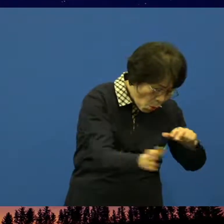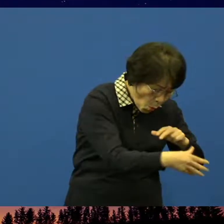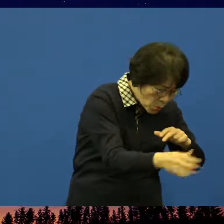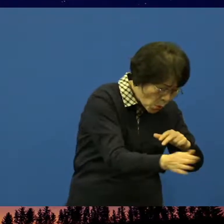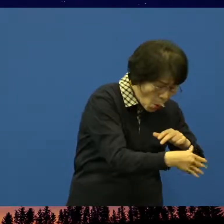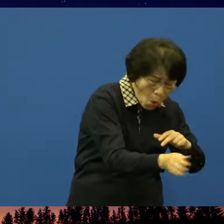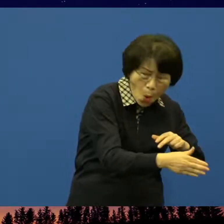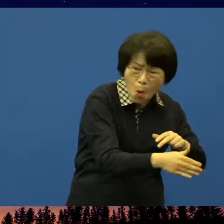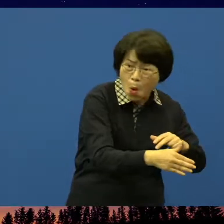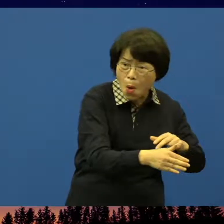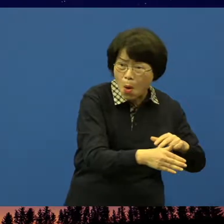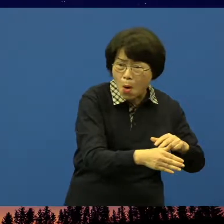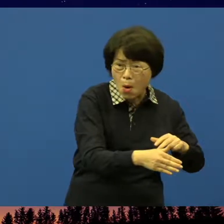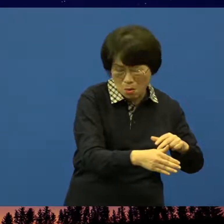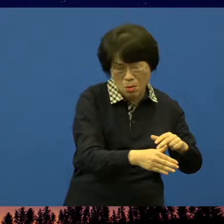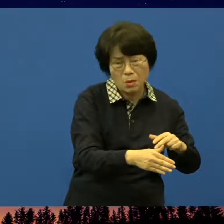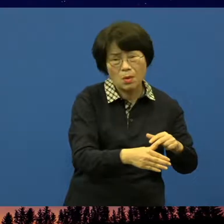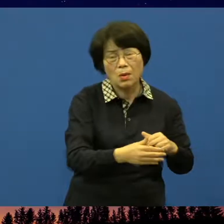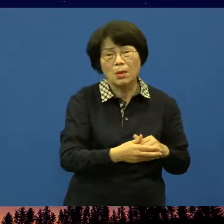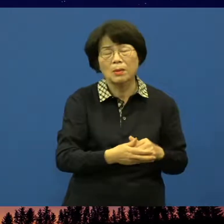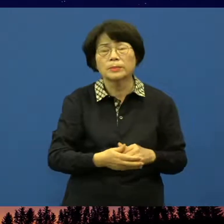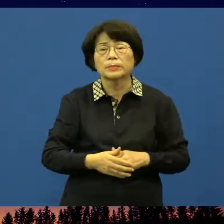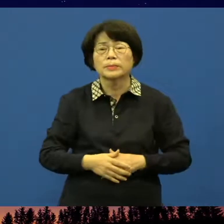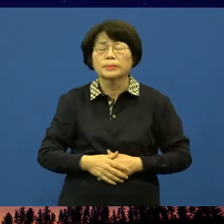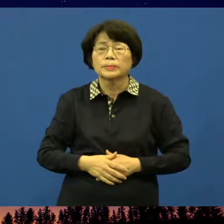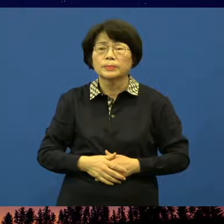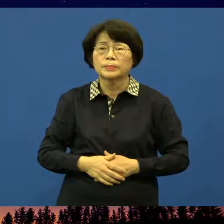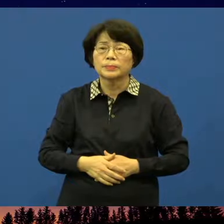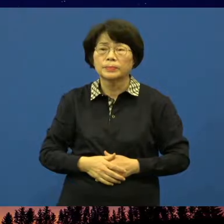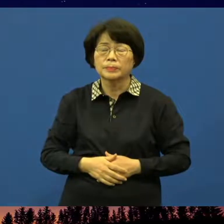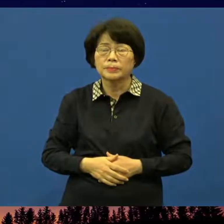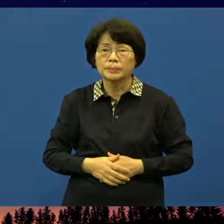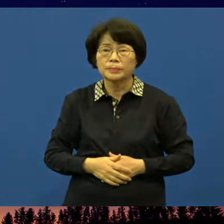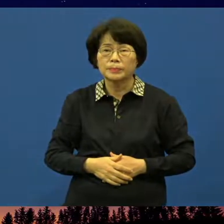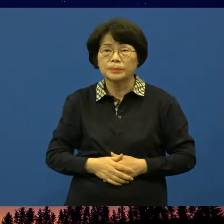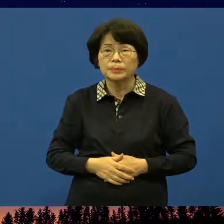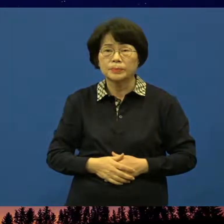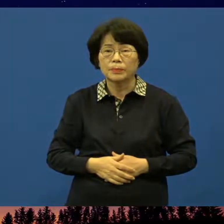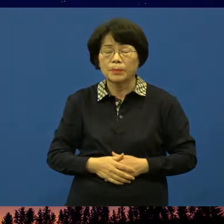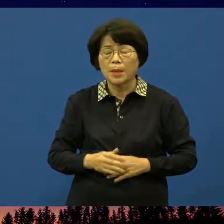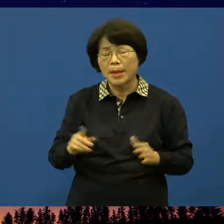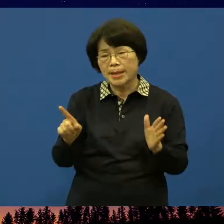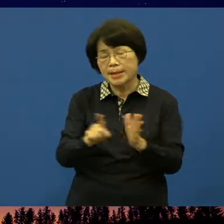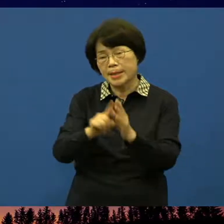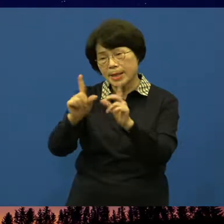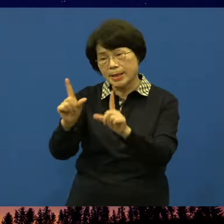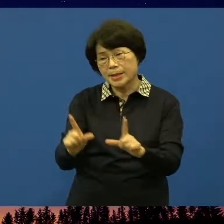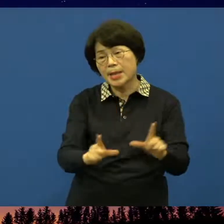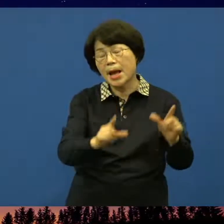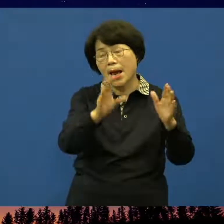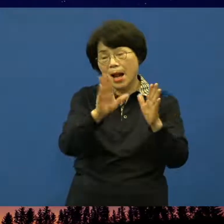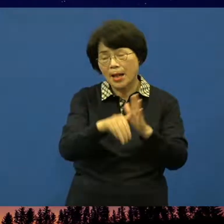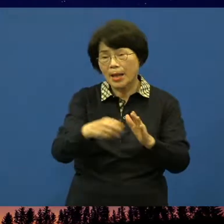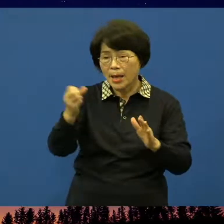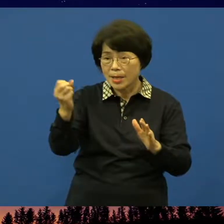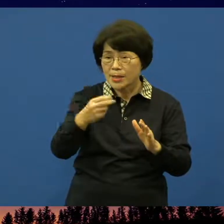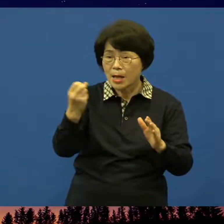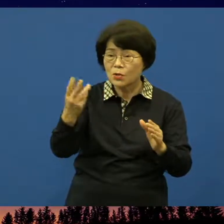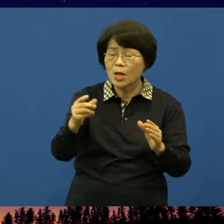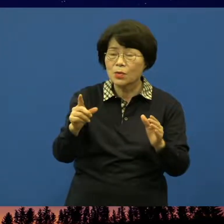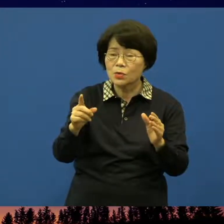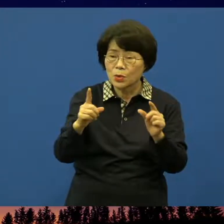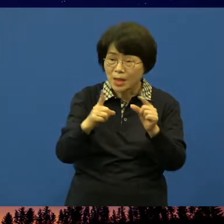없어지고 새 나가고 이렇게 되는 것입니다. 그래서 우리가 신앙생활을 하면서 자주 듣는 단어들이 뭡니까?